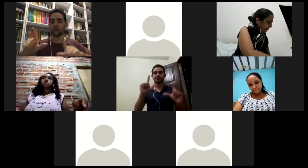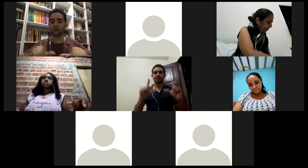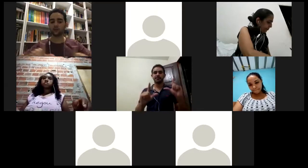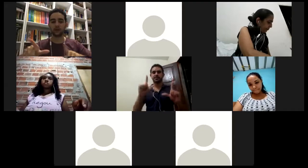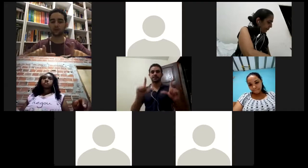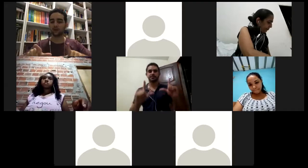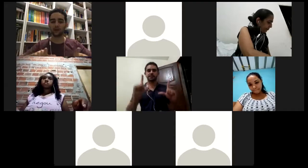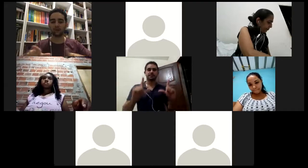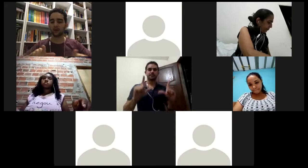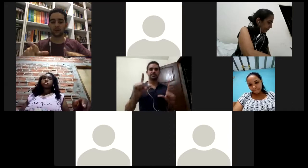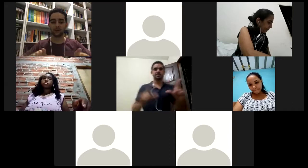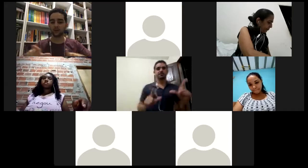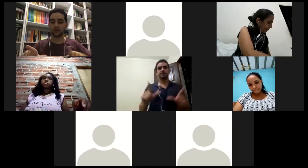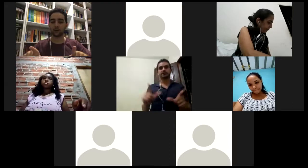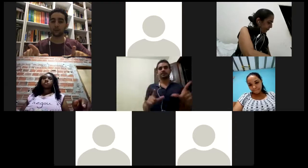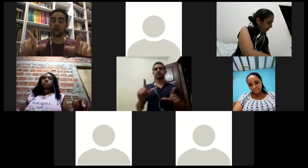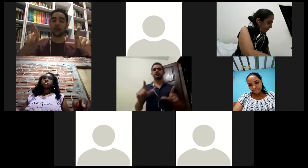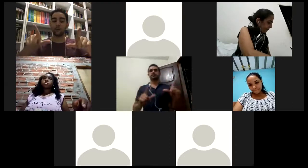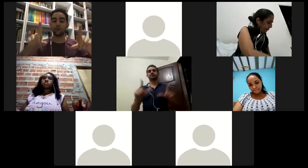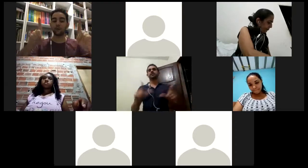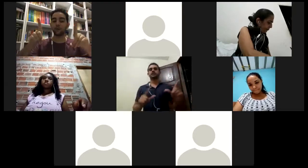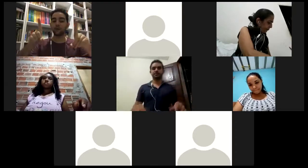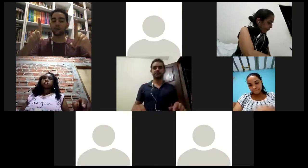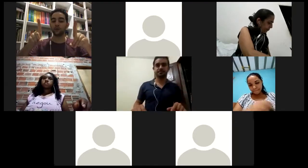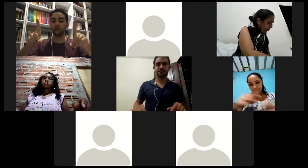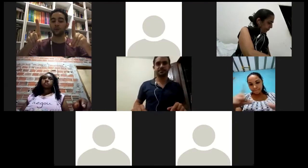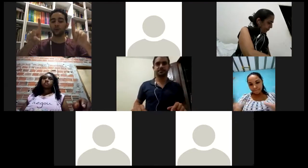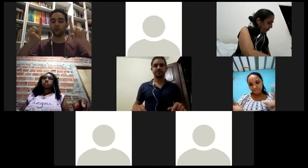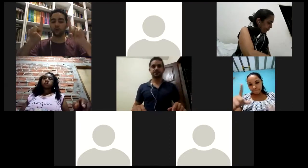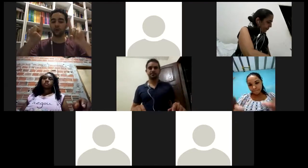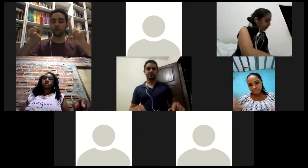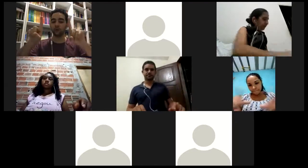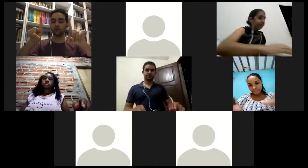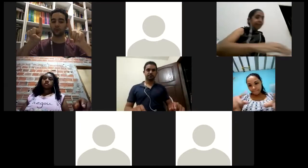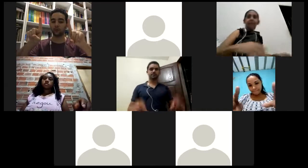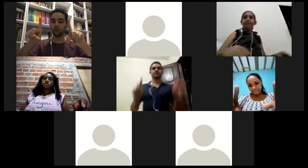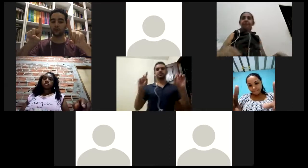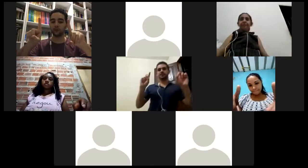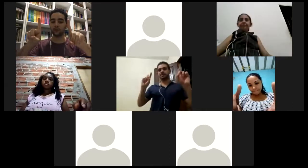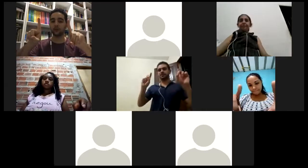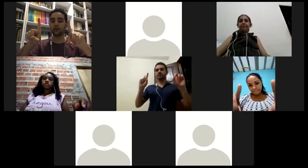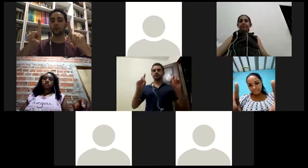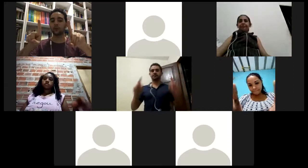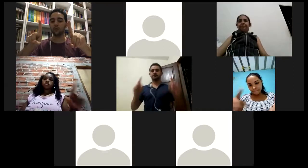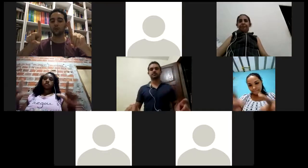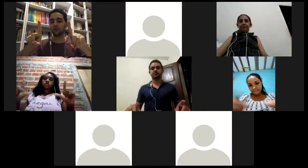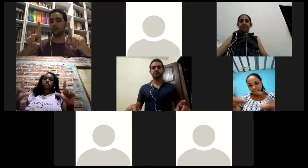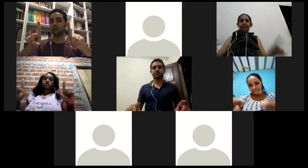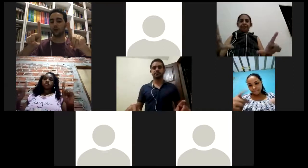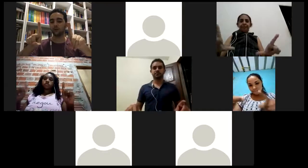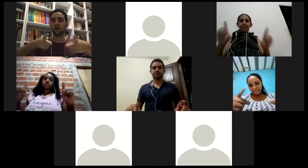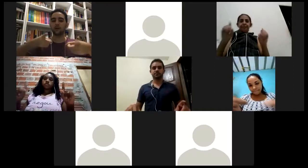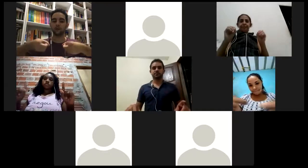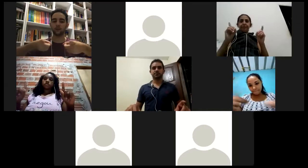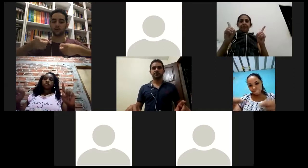vai fazer o sinal, se ficar um pouco inclinado, não tem problema. É porque pode confundir com primo, porque a configuração de mão é muito parecida e o movimento é